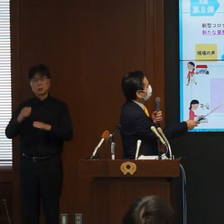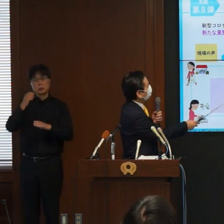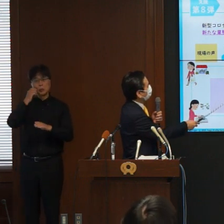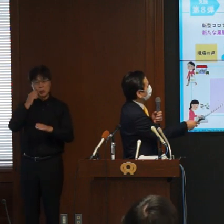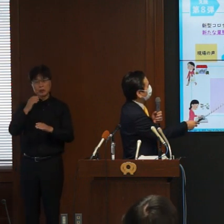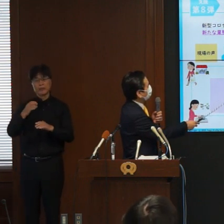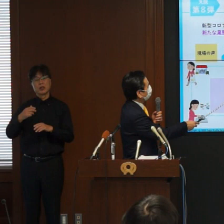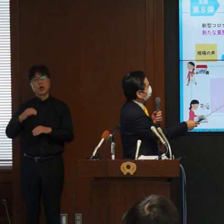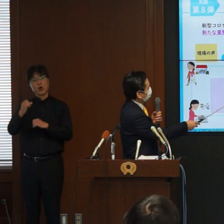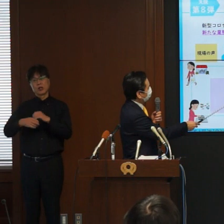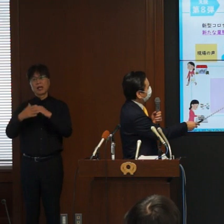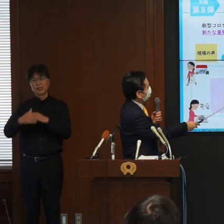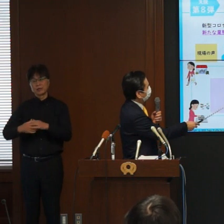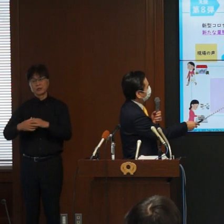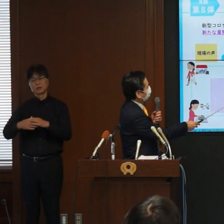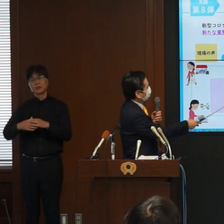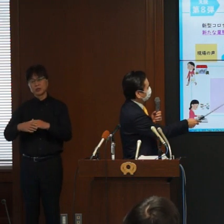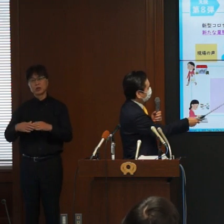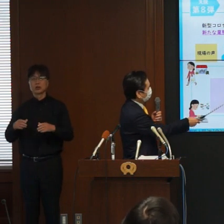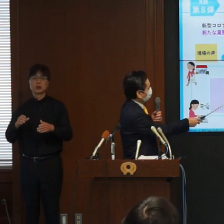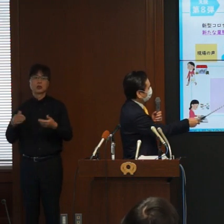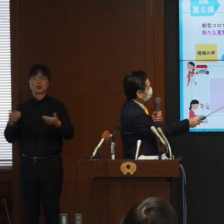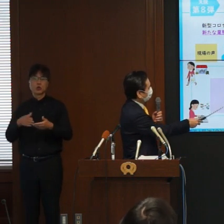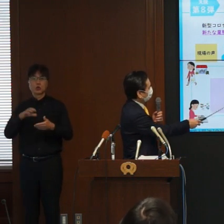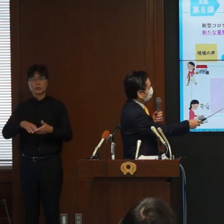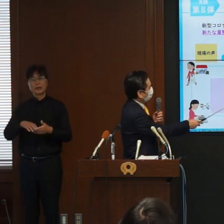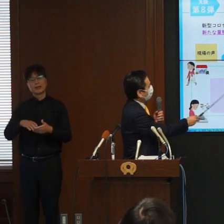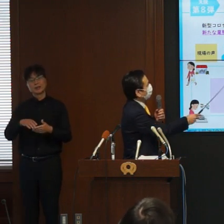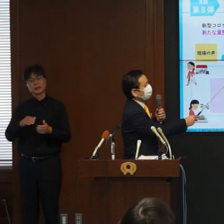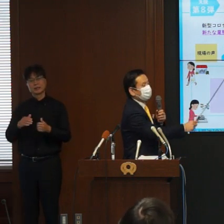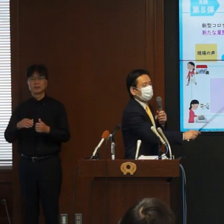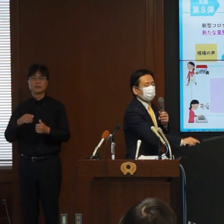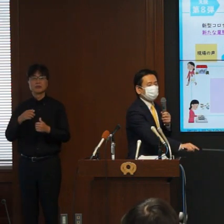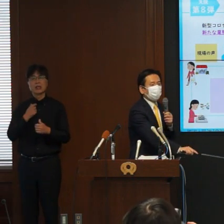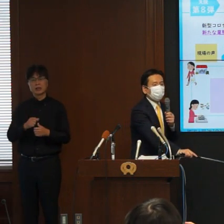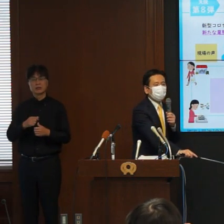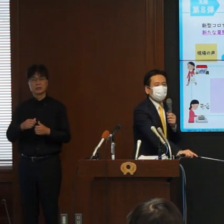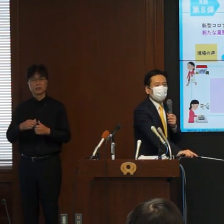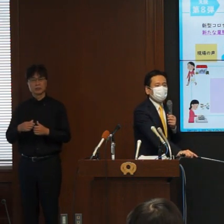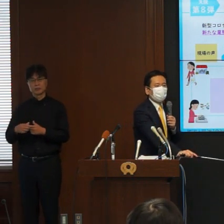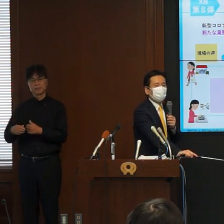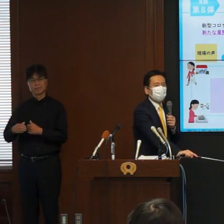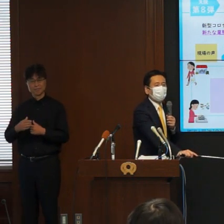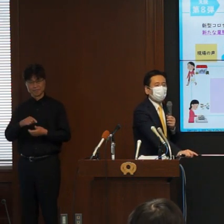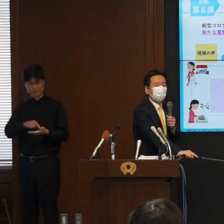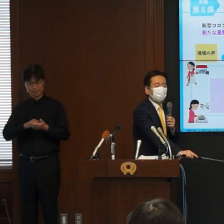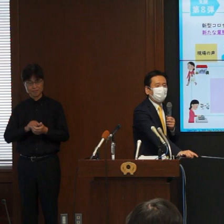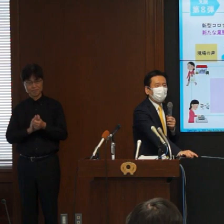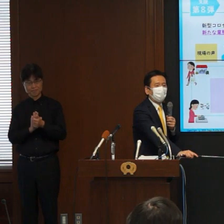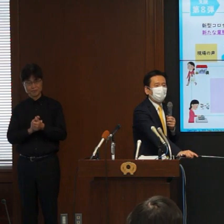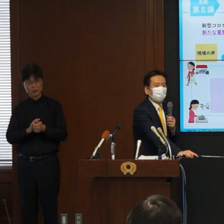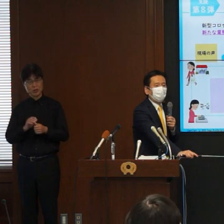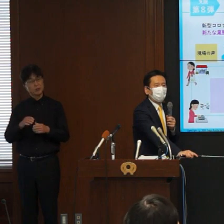オンラインレッスンに支援してほしい、スポーツ、ちなみにスポーツにつきましてはな